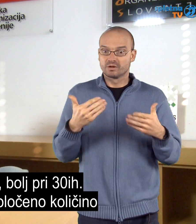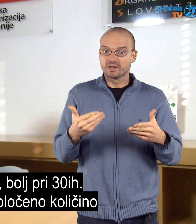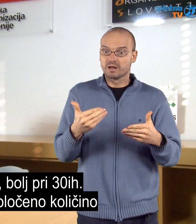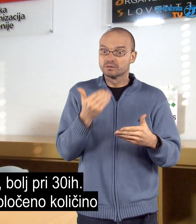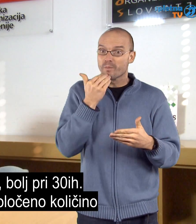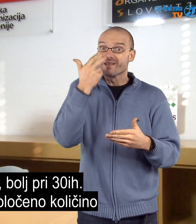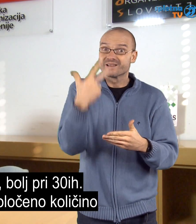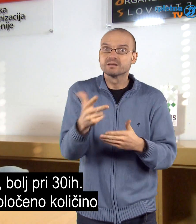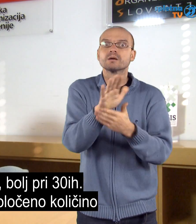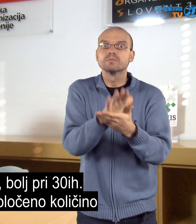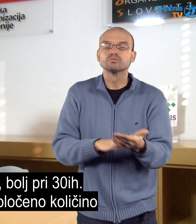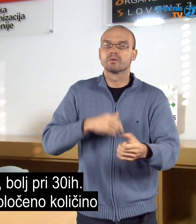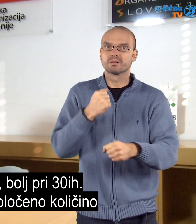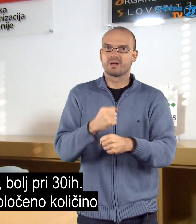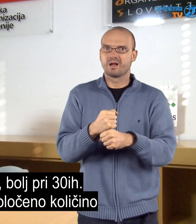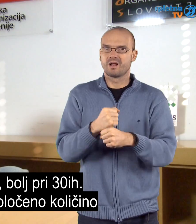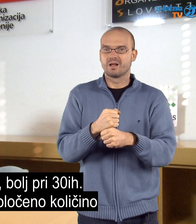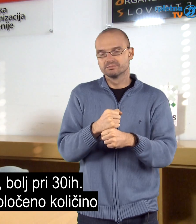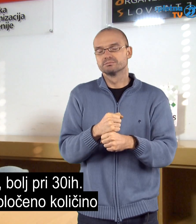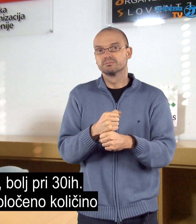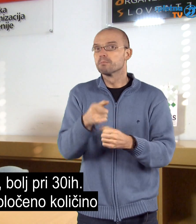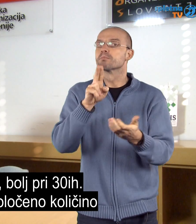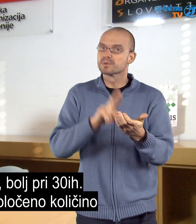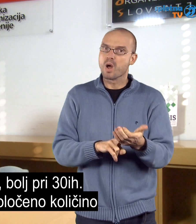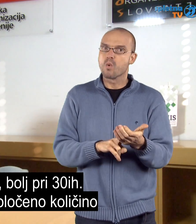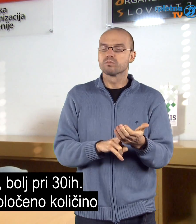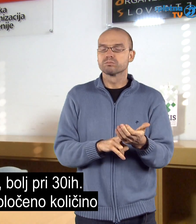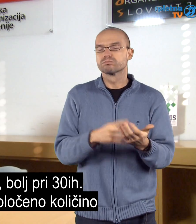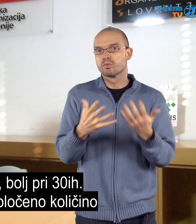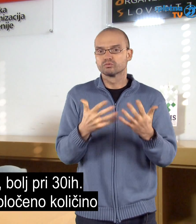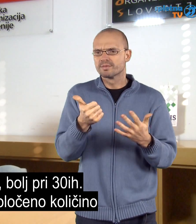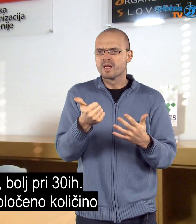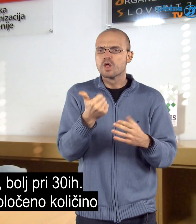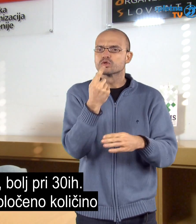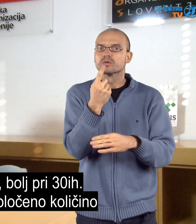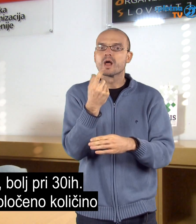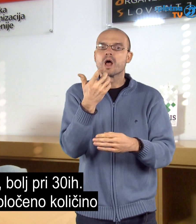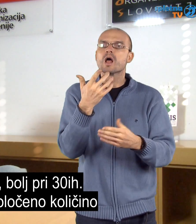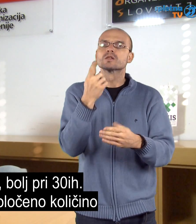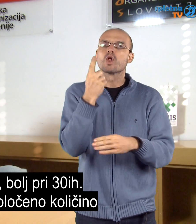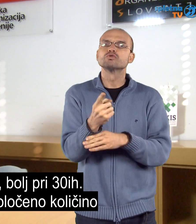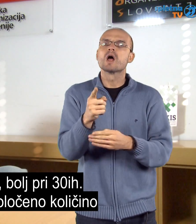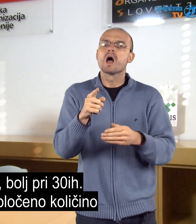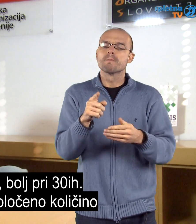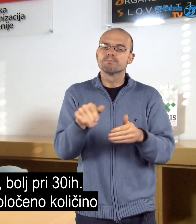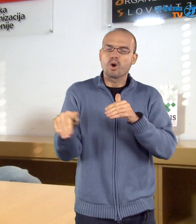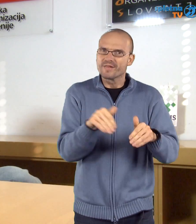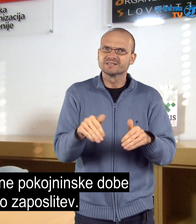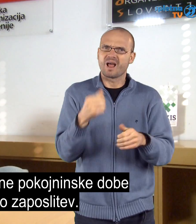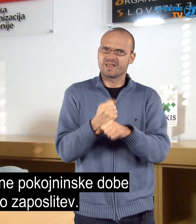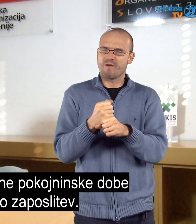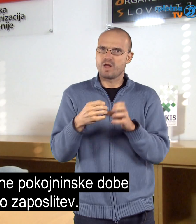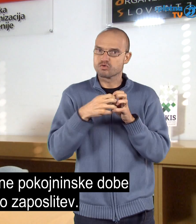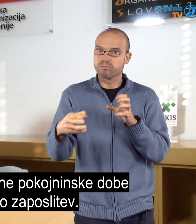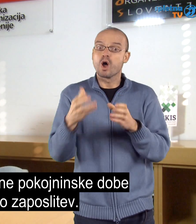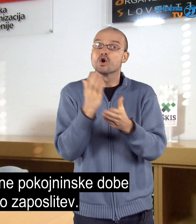bolj blizu 30, in je prav, da mogoče določeno količino delovne dobe in pa vplačane pokojninske dobe